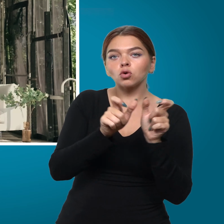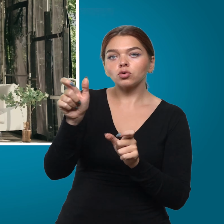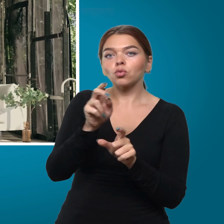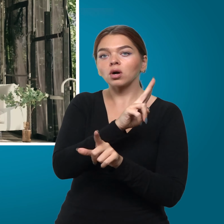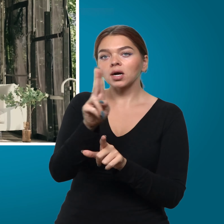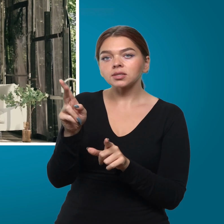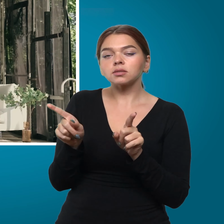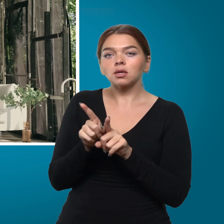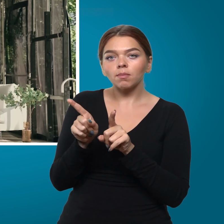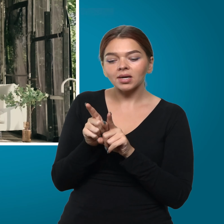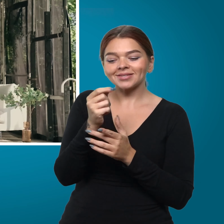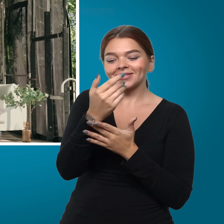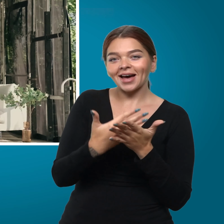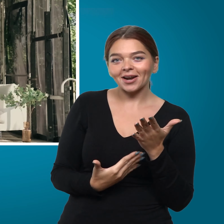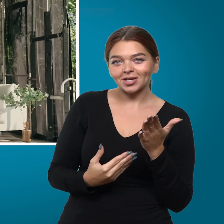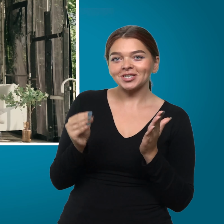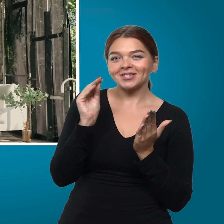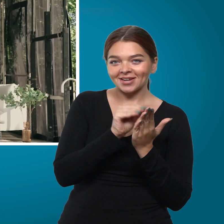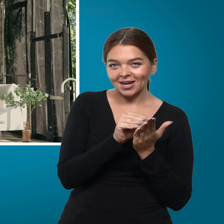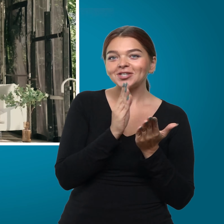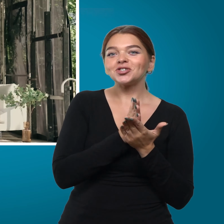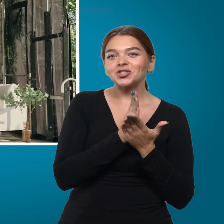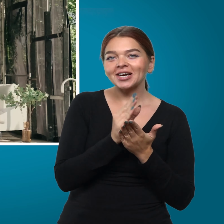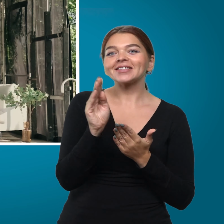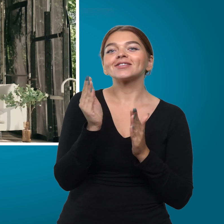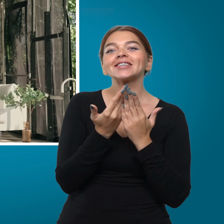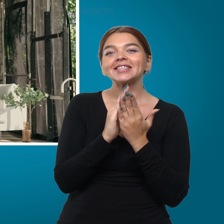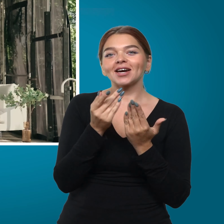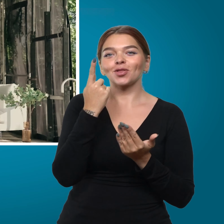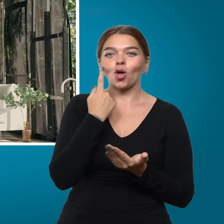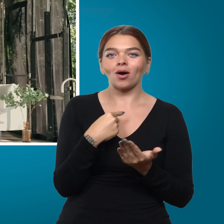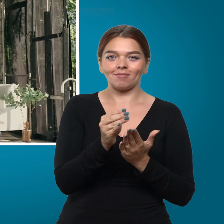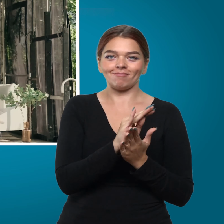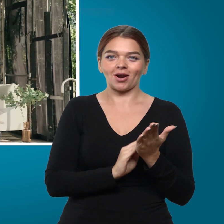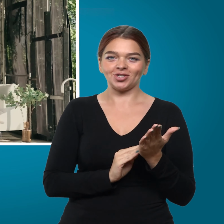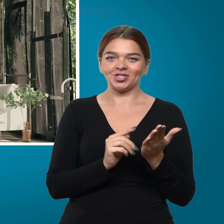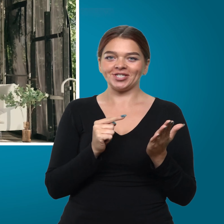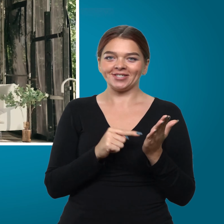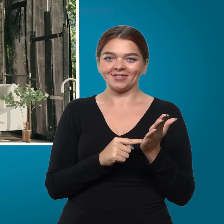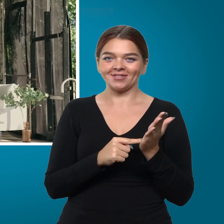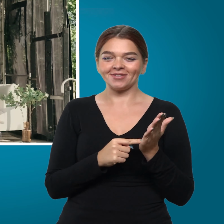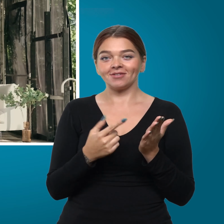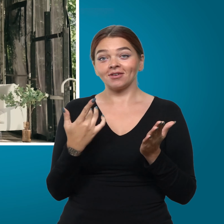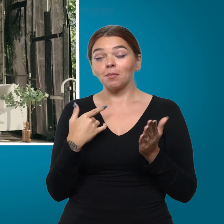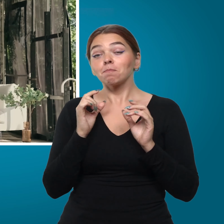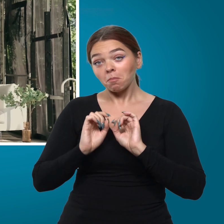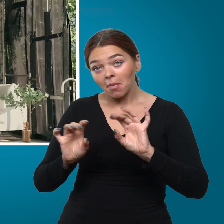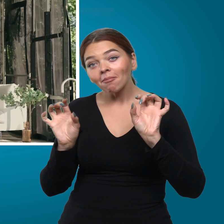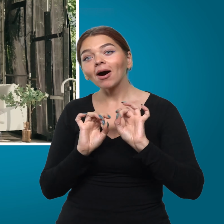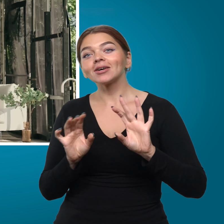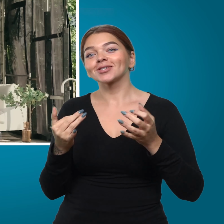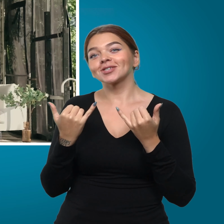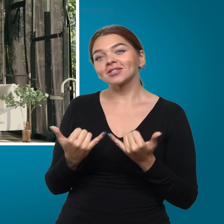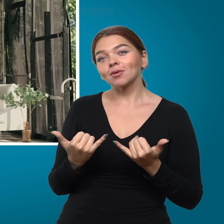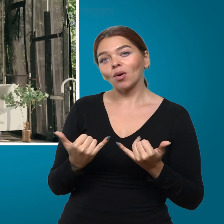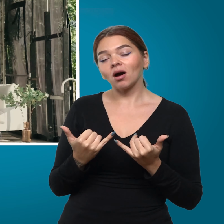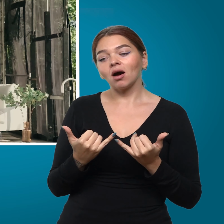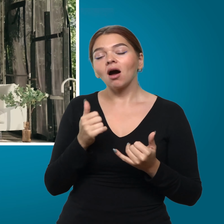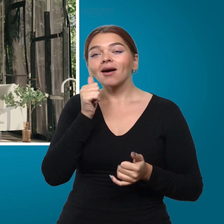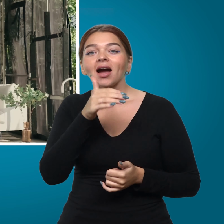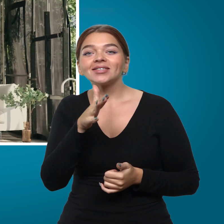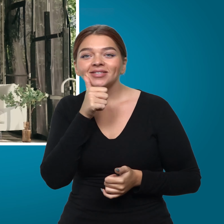galima priešokiais. Tarkim, galbūt čia sėdi keletas žmonių, kurie irgi savo sąrašiai pirmu ar antru